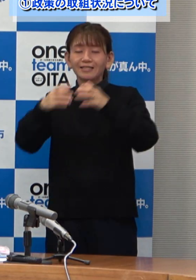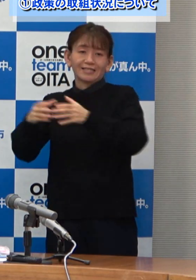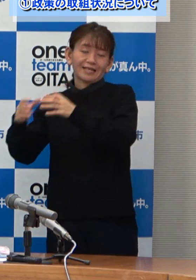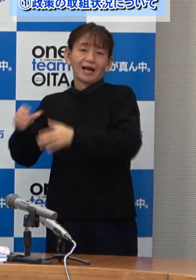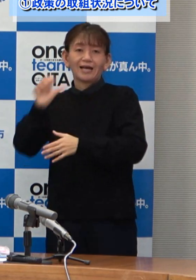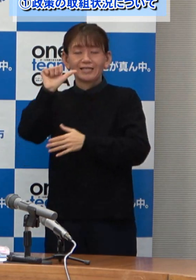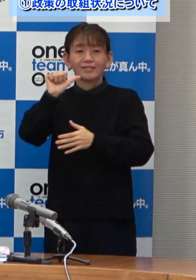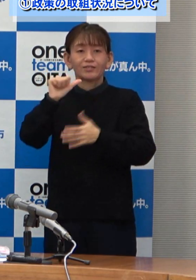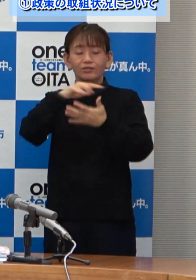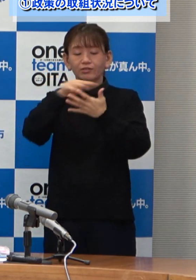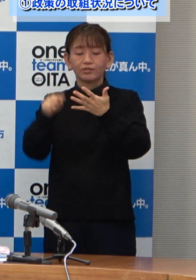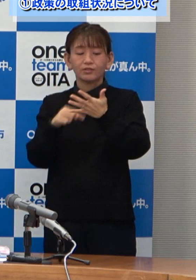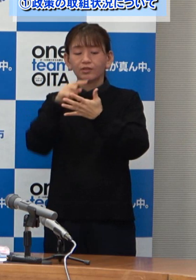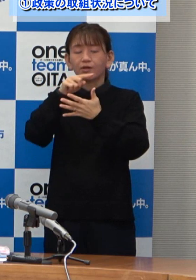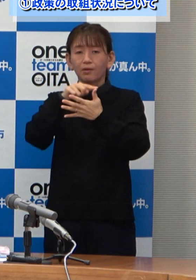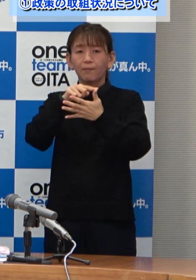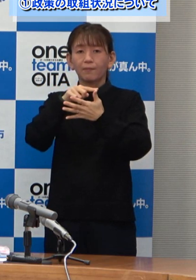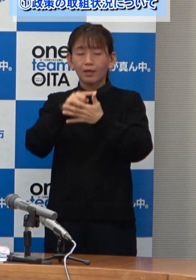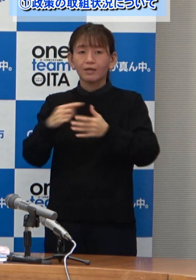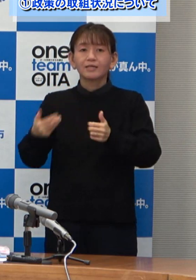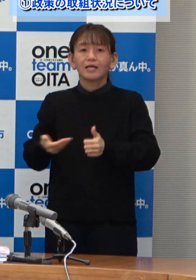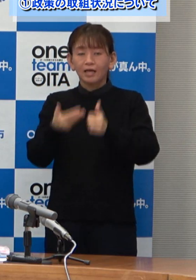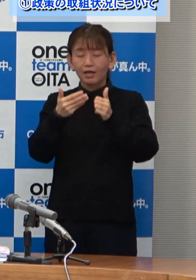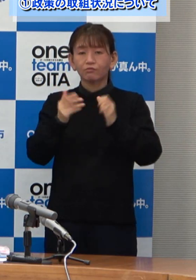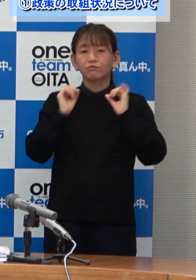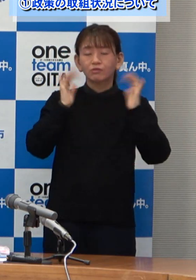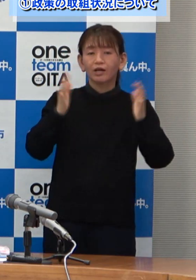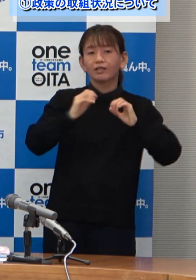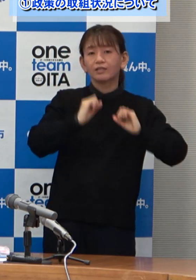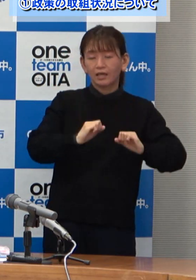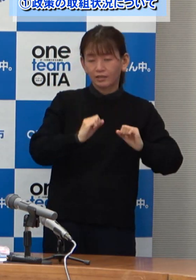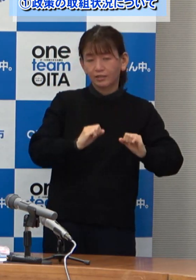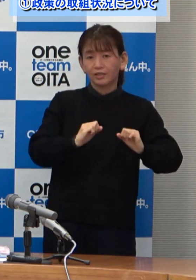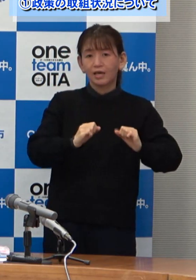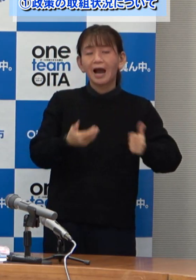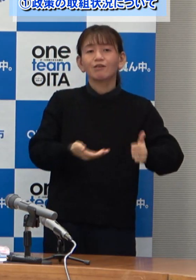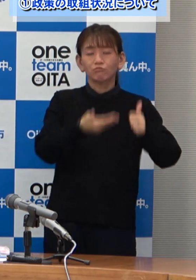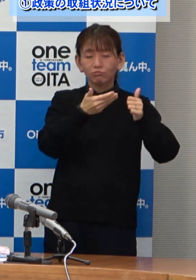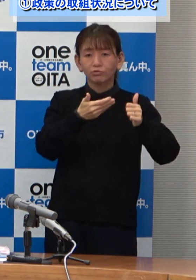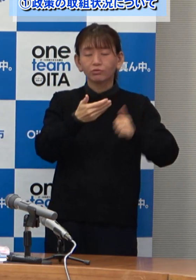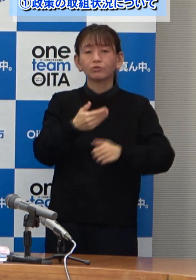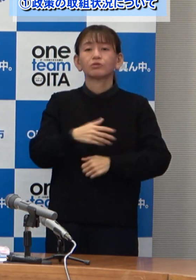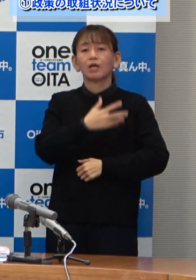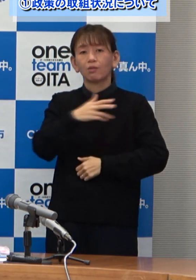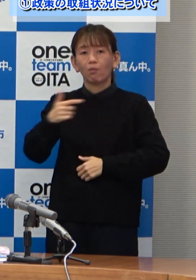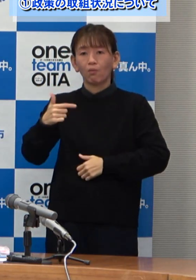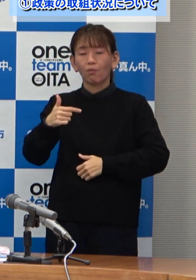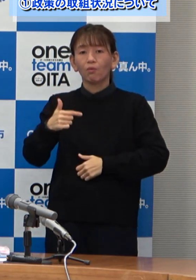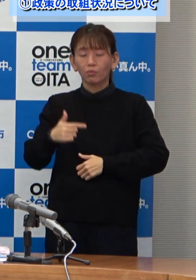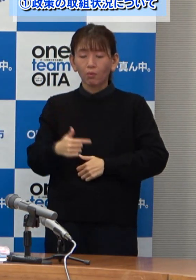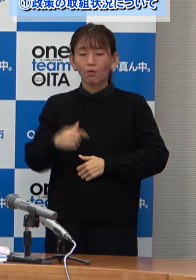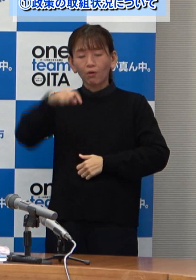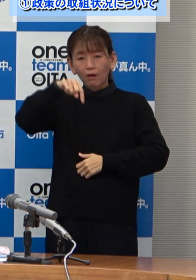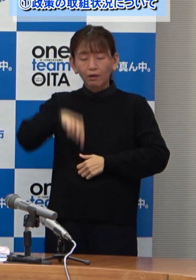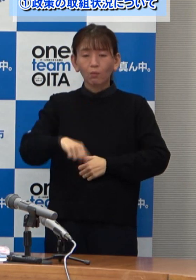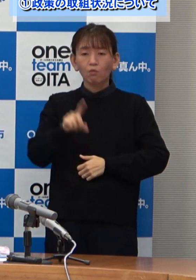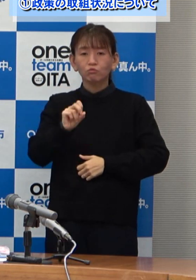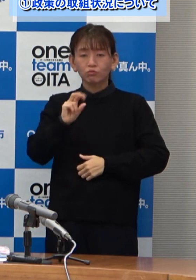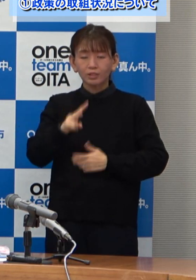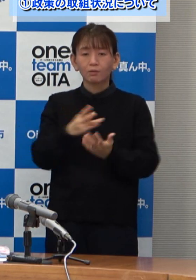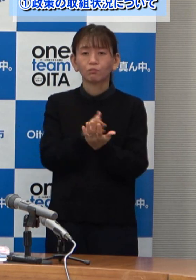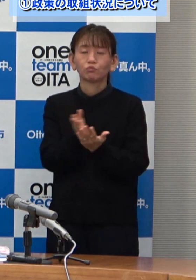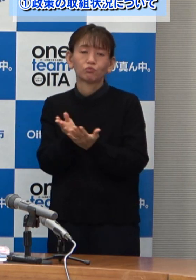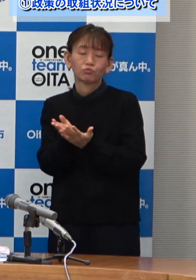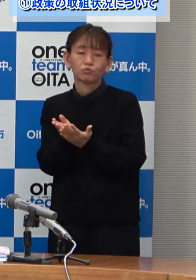守る育む支える豊かに元気にと12の分類で構成されて